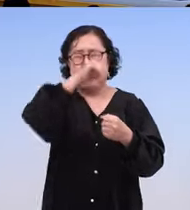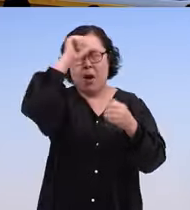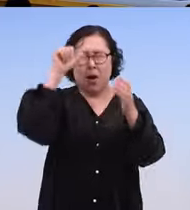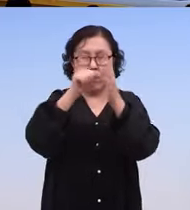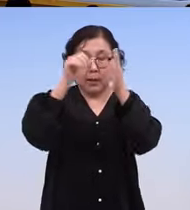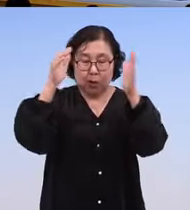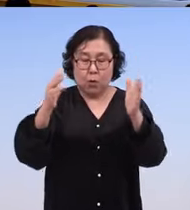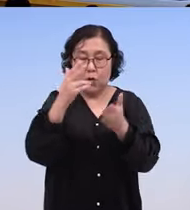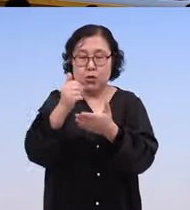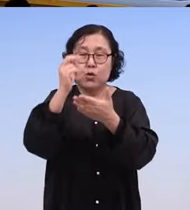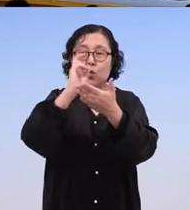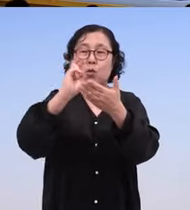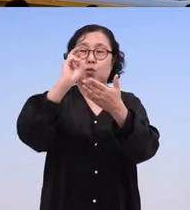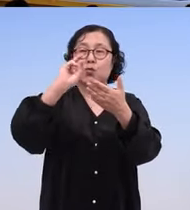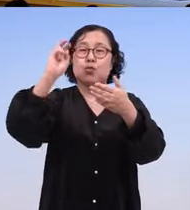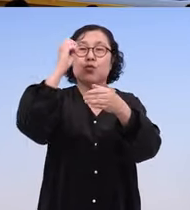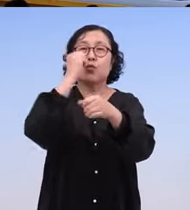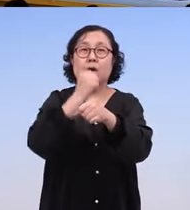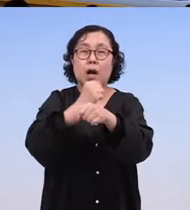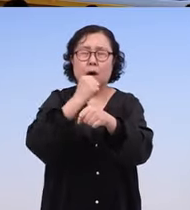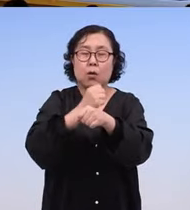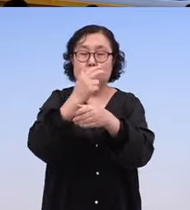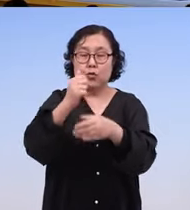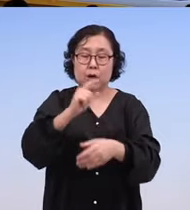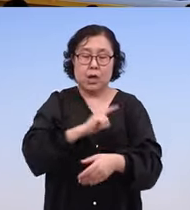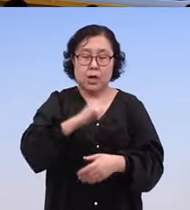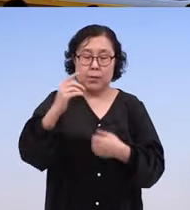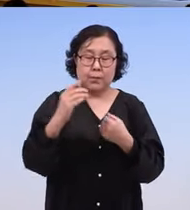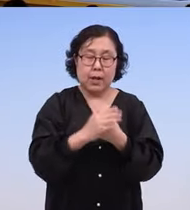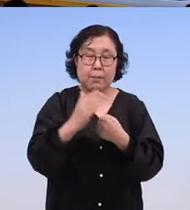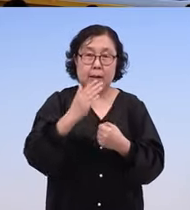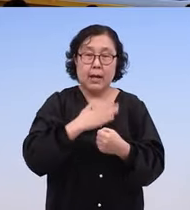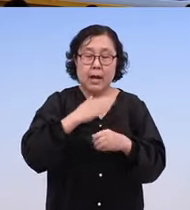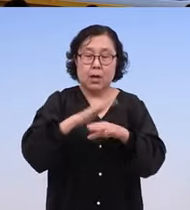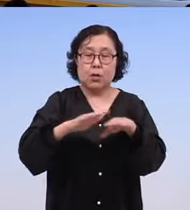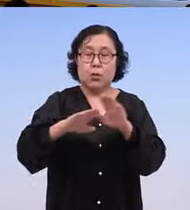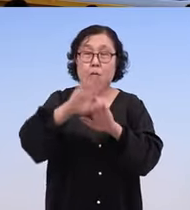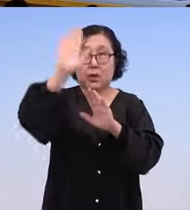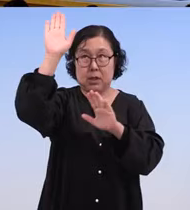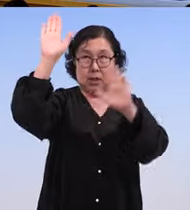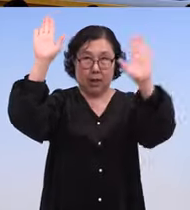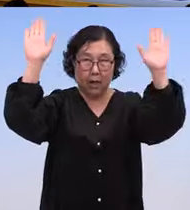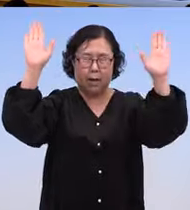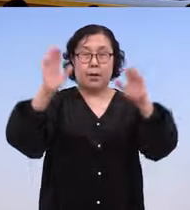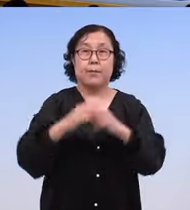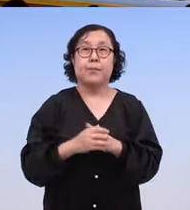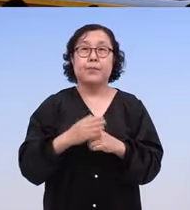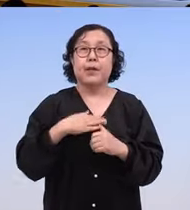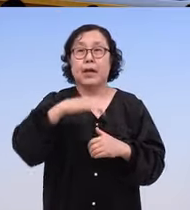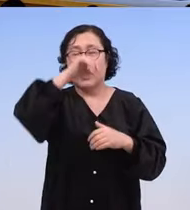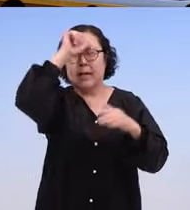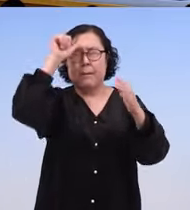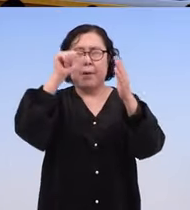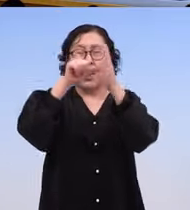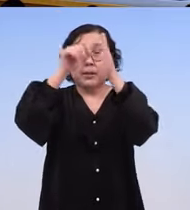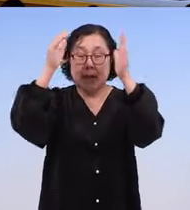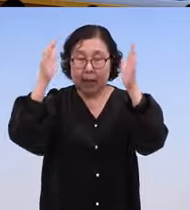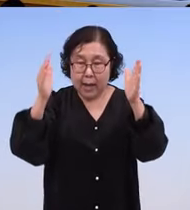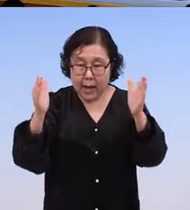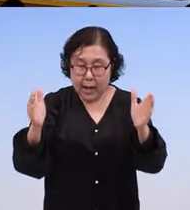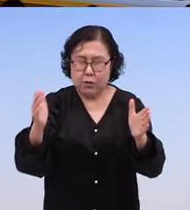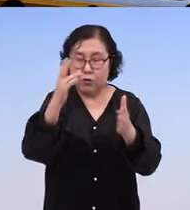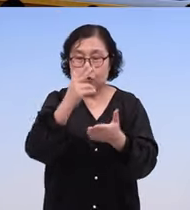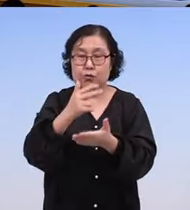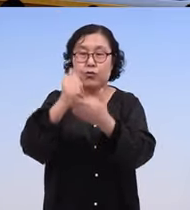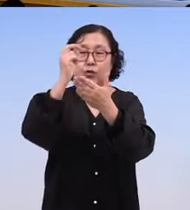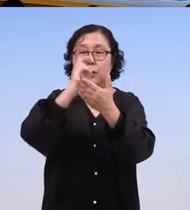나의 평생의 주를 송축하며 주의 이름으로 말미암아 나의 손을 들리라. 내